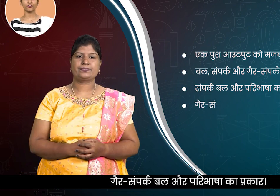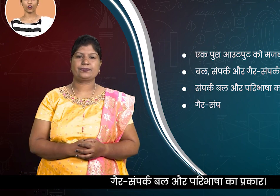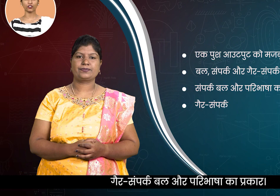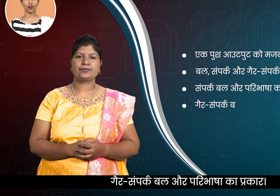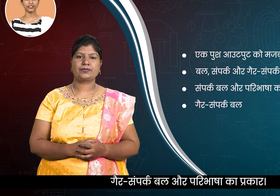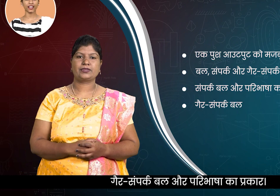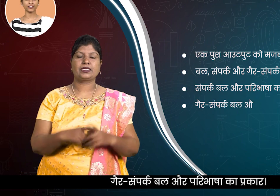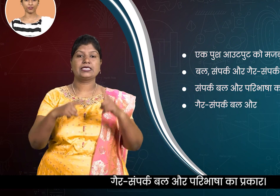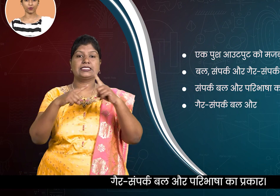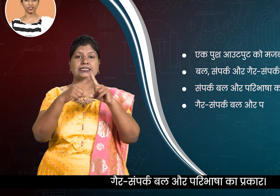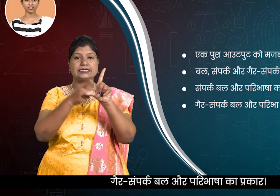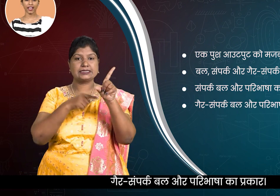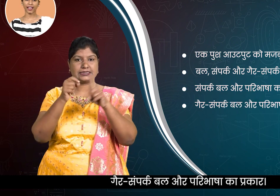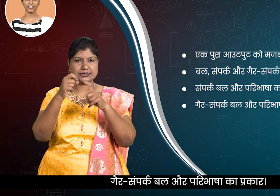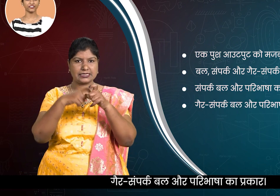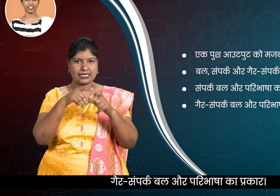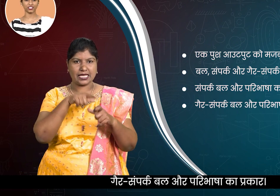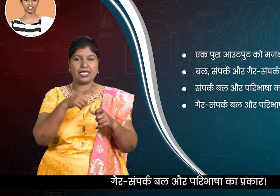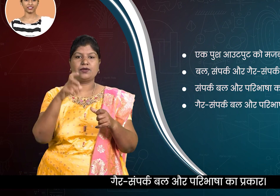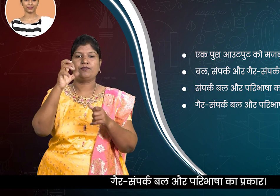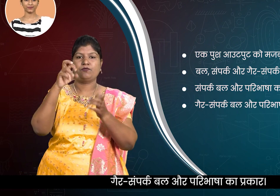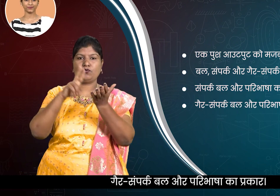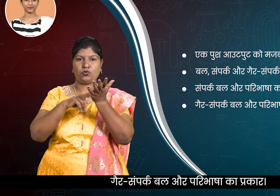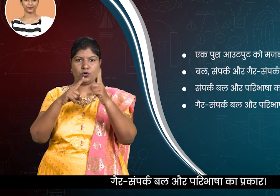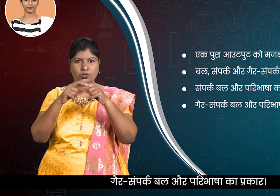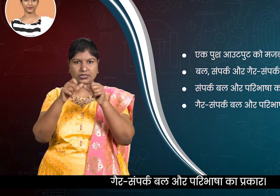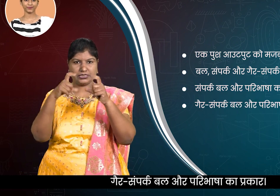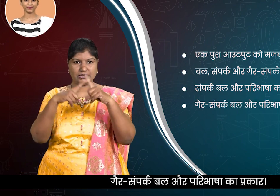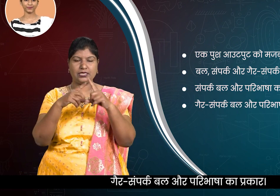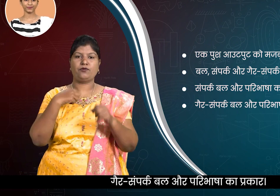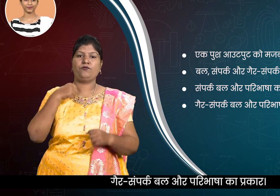गैर संपर्क बल और परिभाषा के प्रकार।